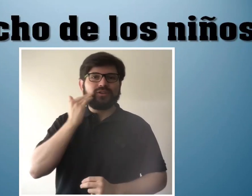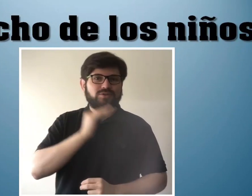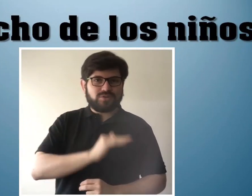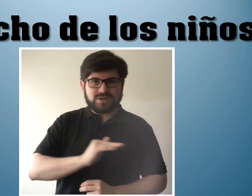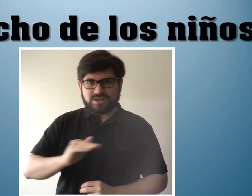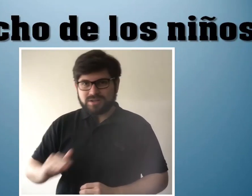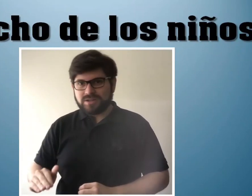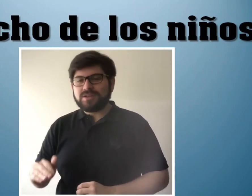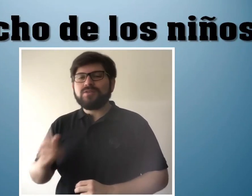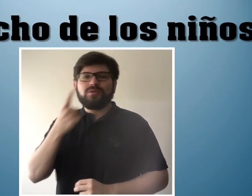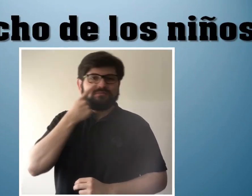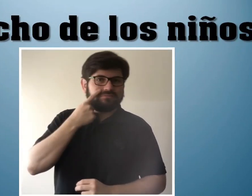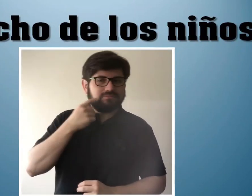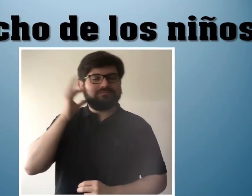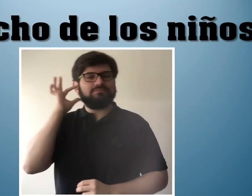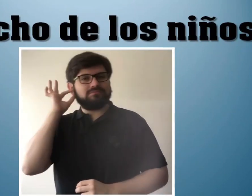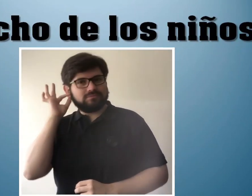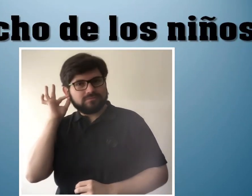derechos de los niños.